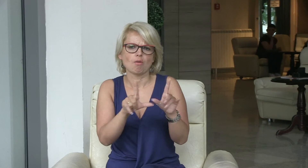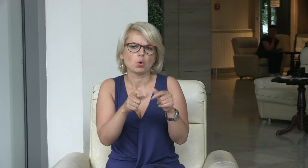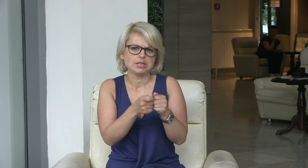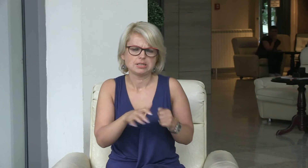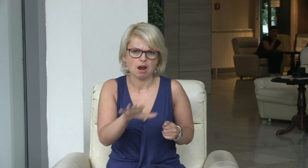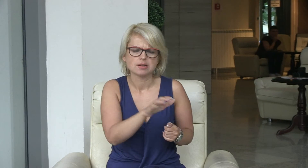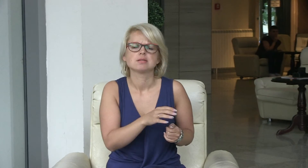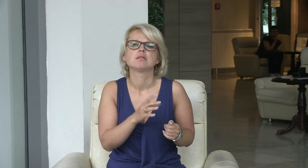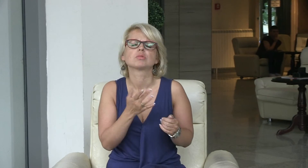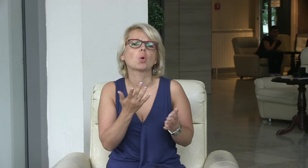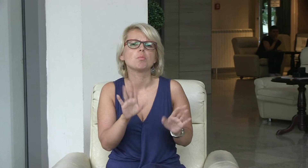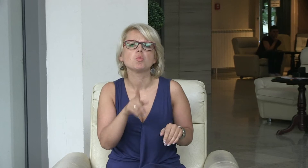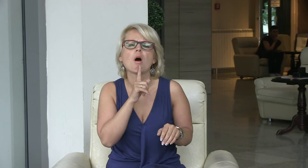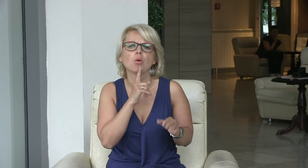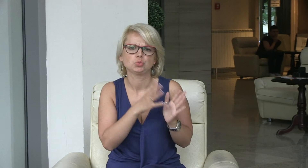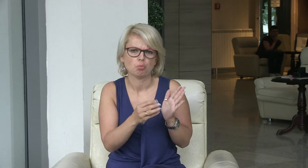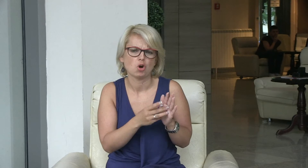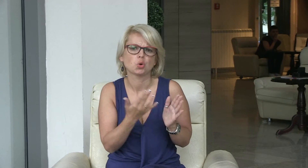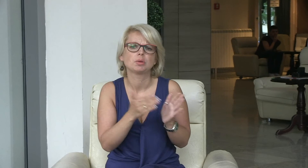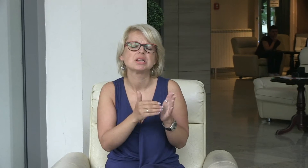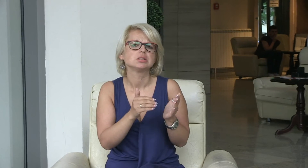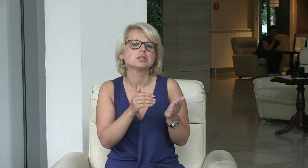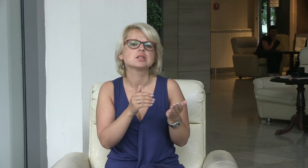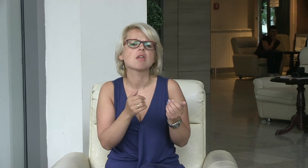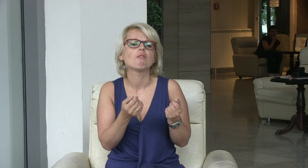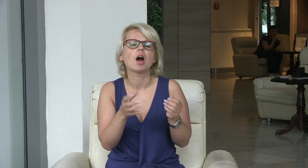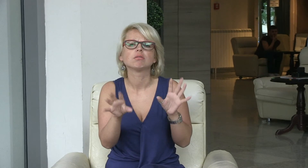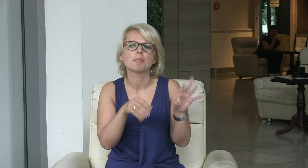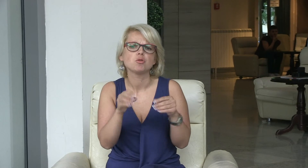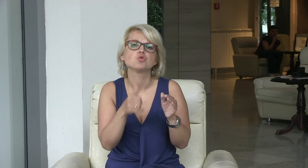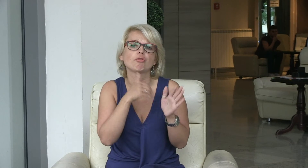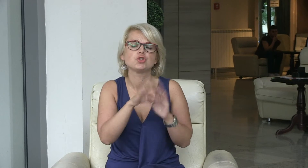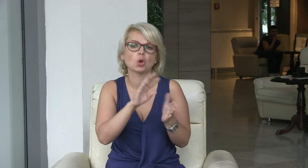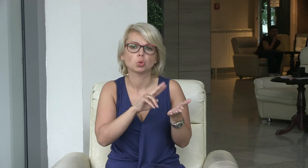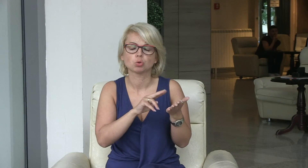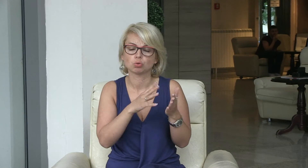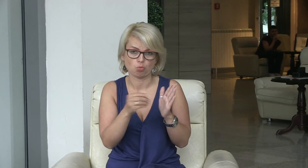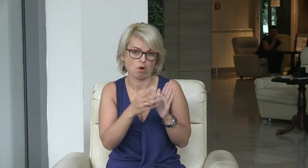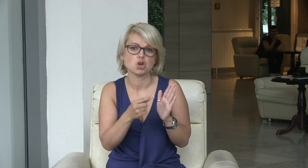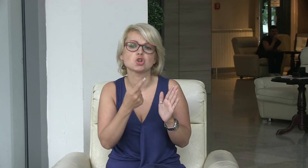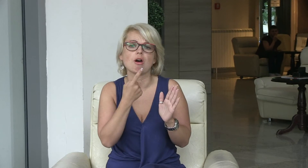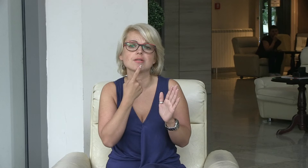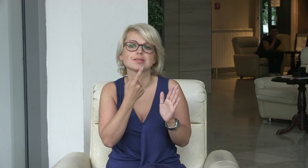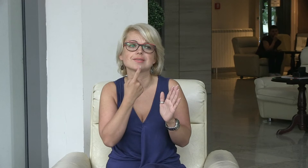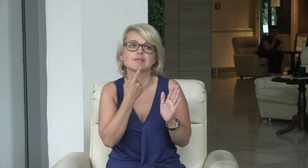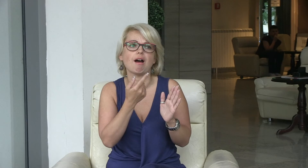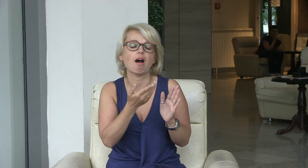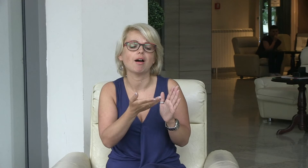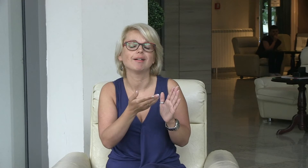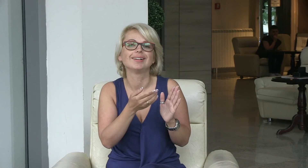nama podatke koliko članova broji udruženja gluvih i nagluvih Kragujevac, o potrebi angažovanja